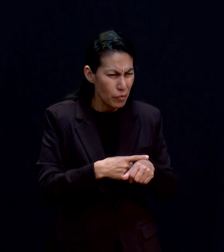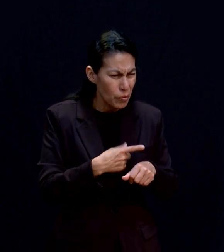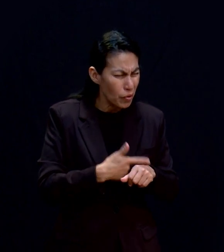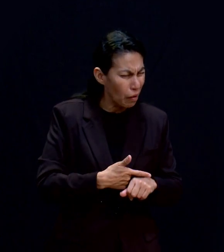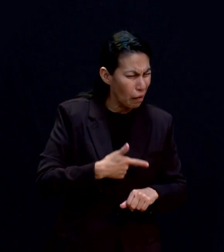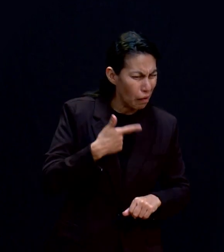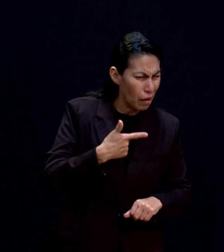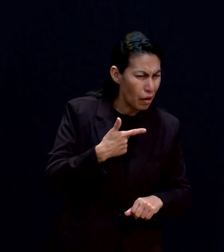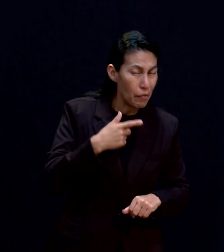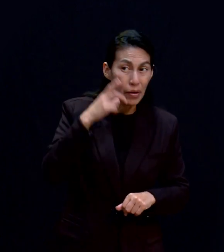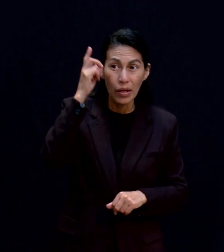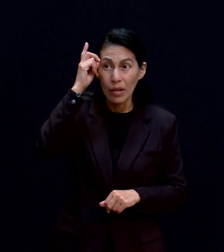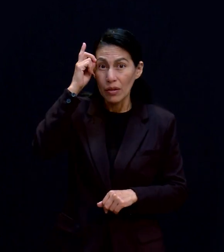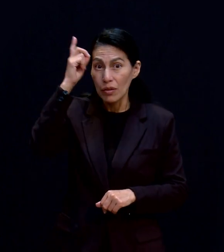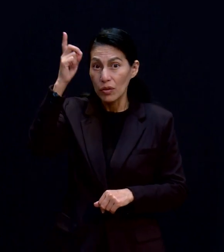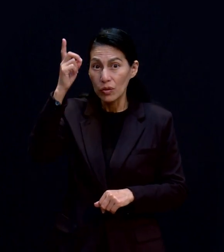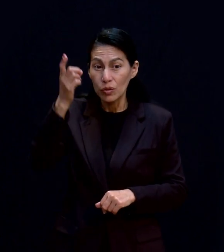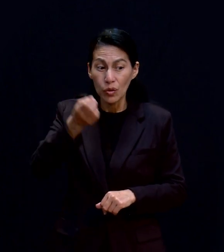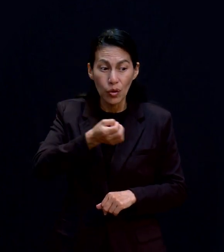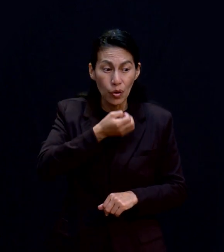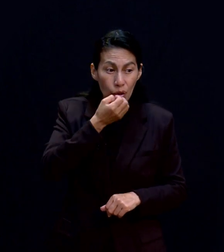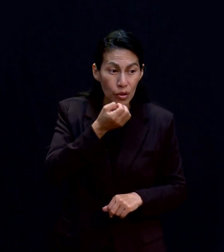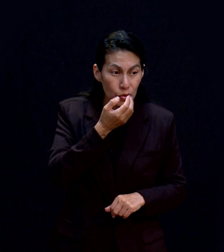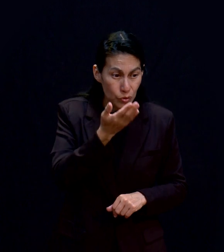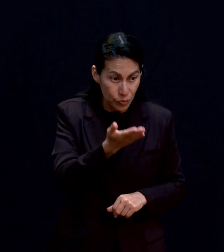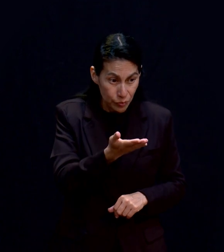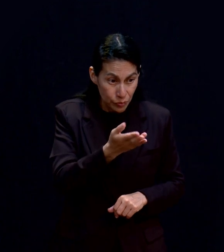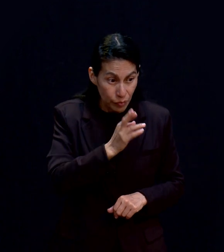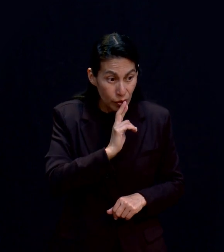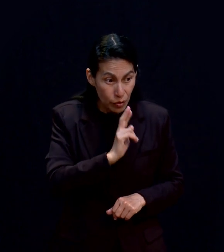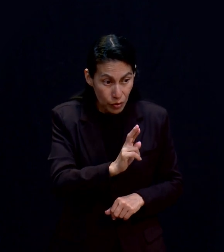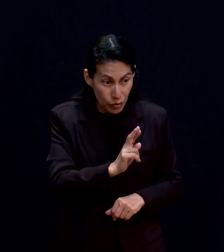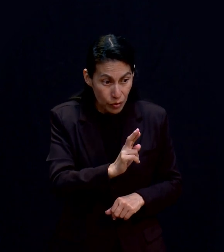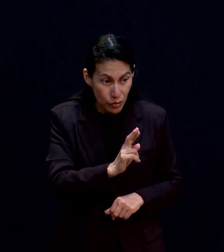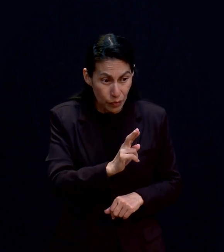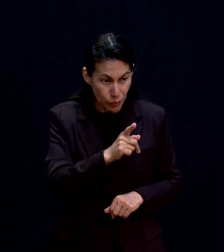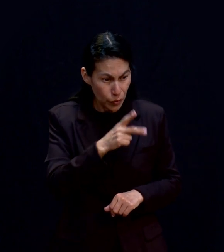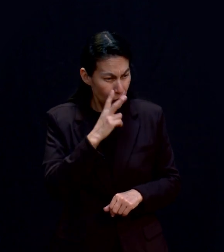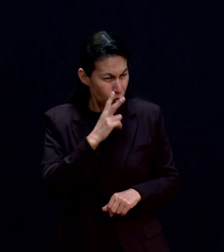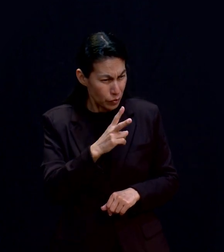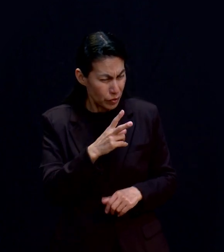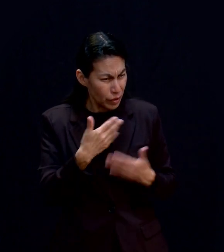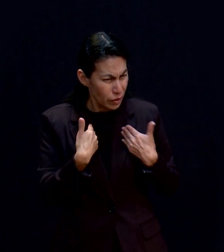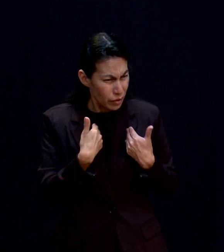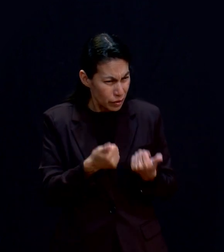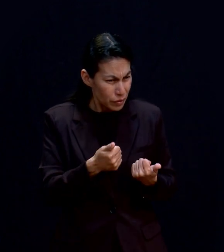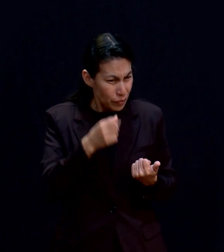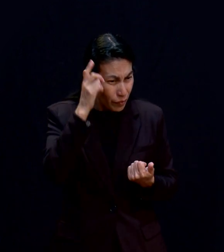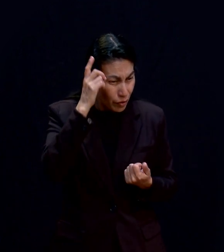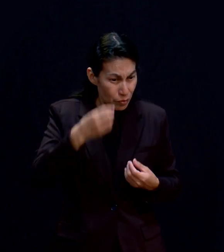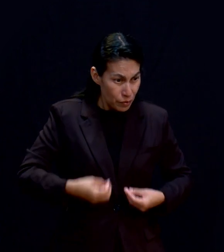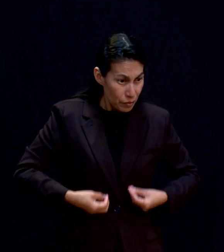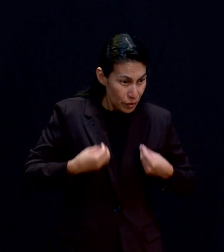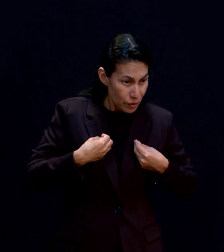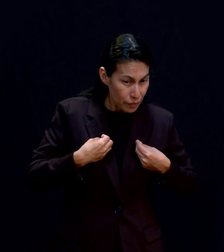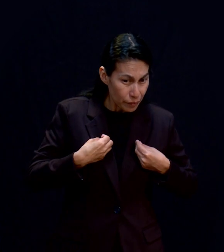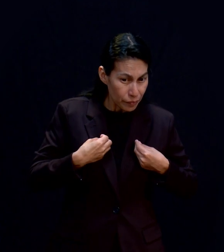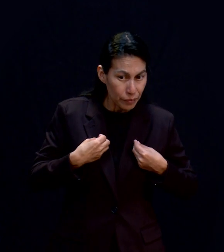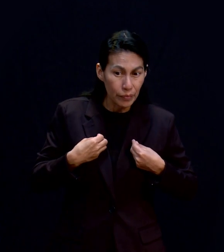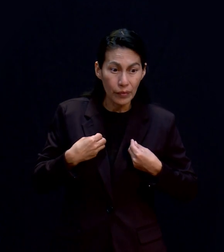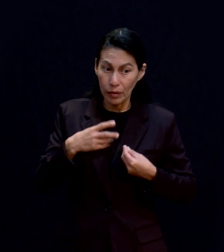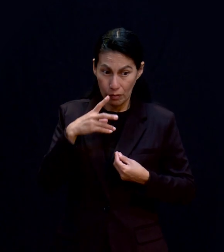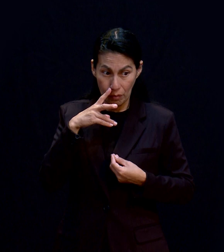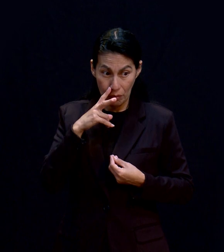contesto a tu oración y viste que percibiste que dios está vivo aunque no lo hayas visto